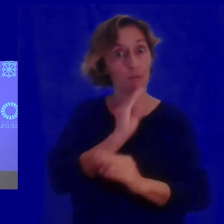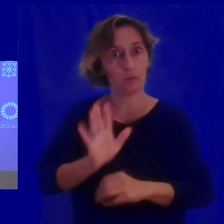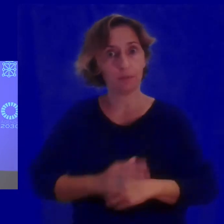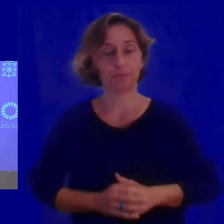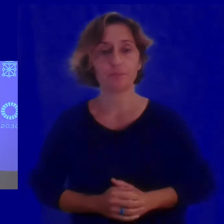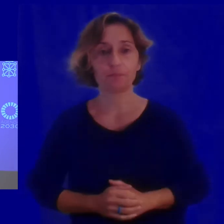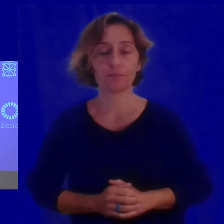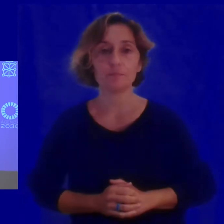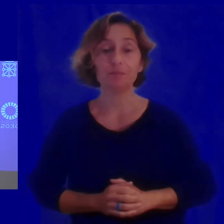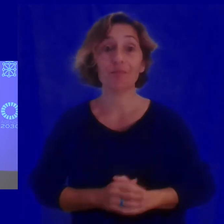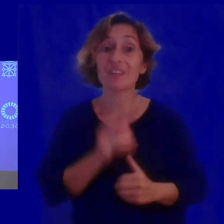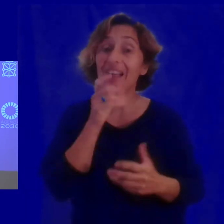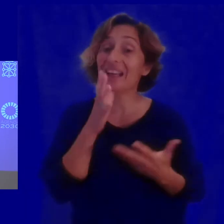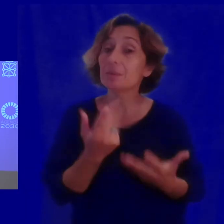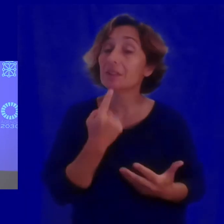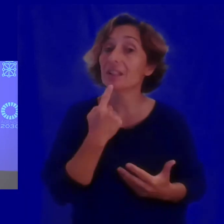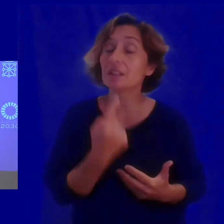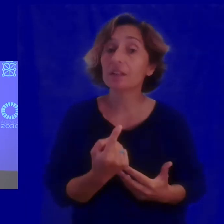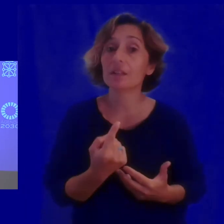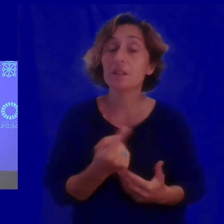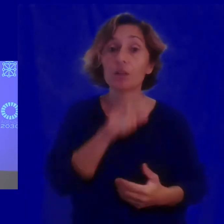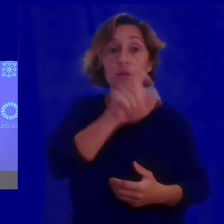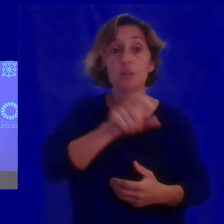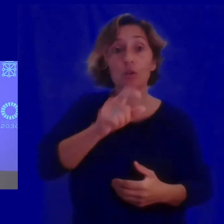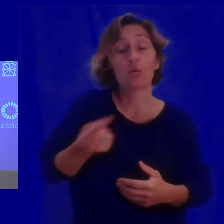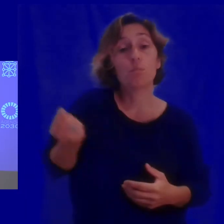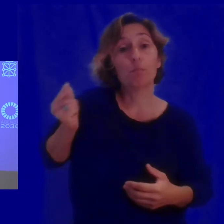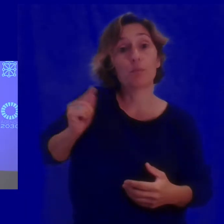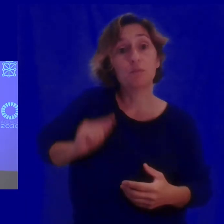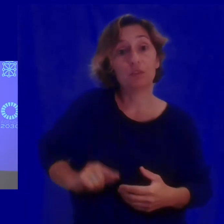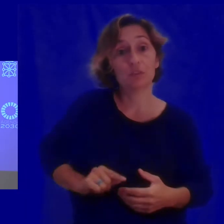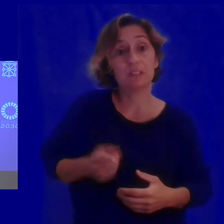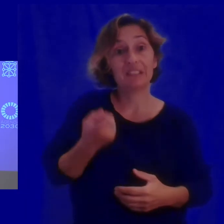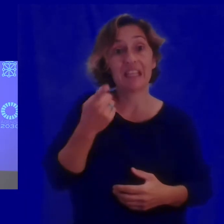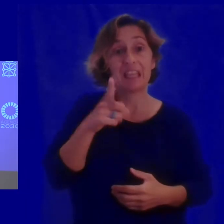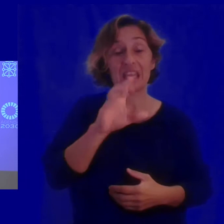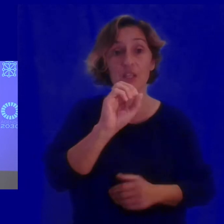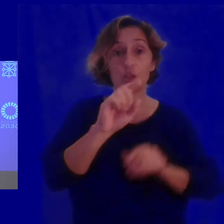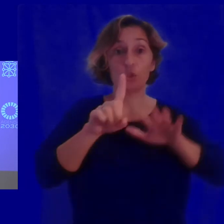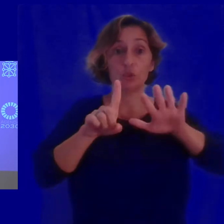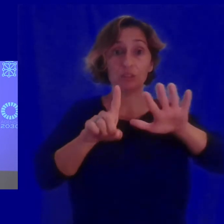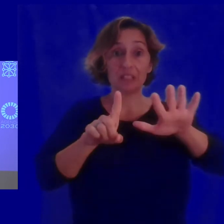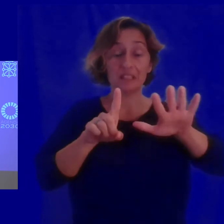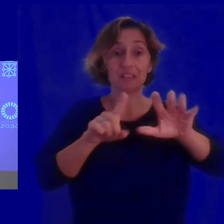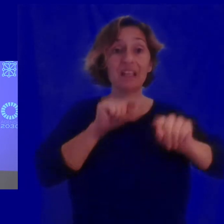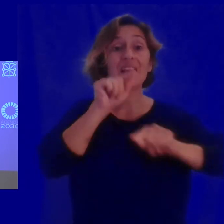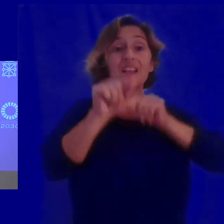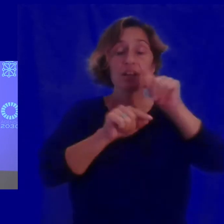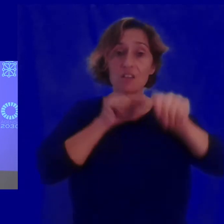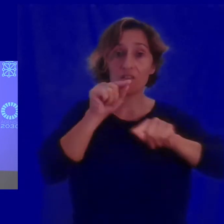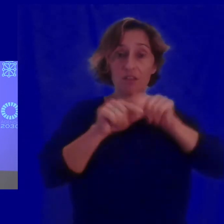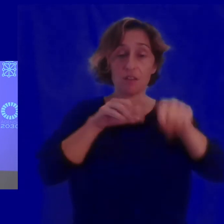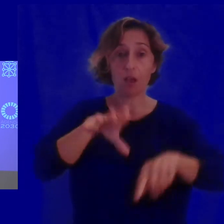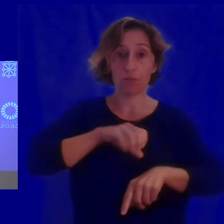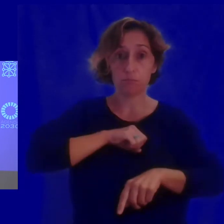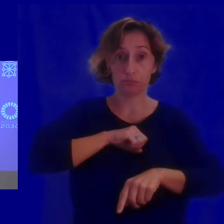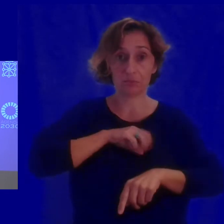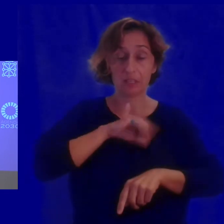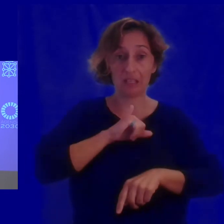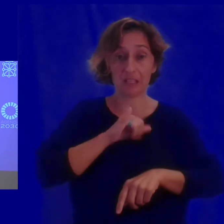también que en este momento hay 106 profesionales de la red pública que están con infección activa y esto supone